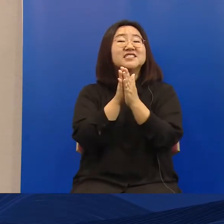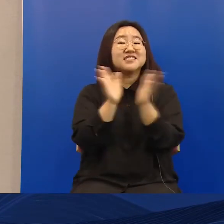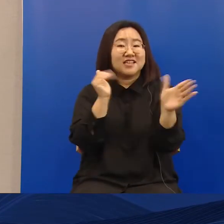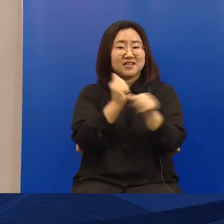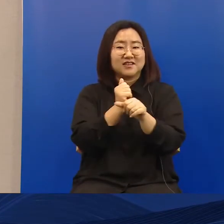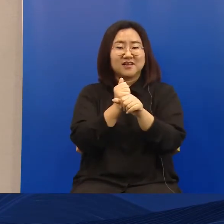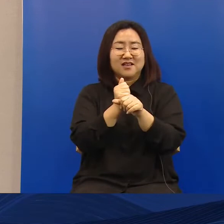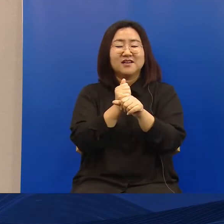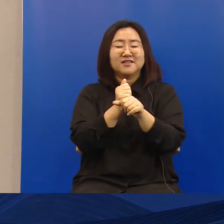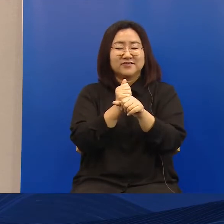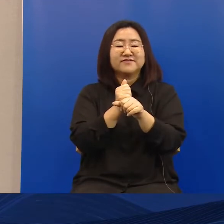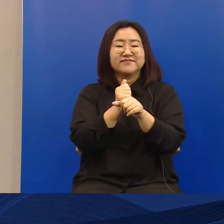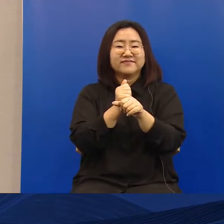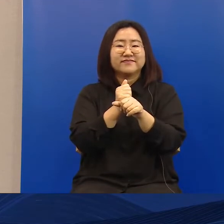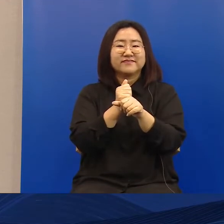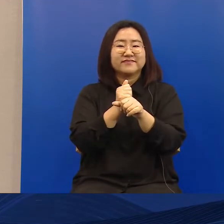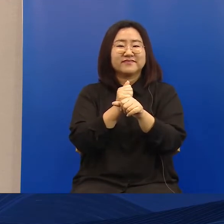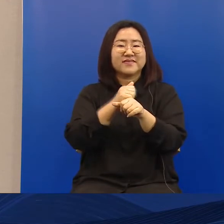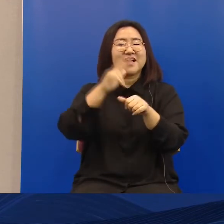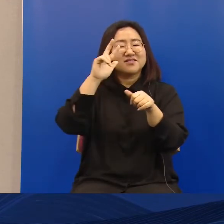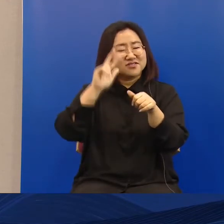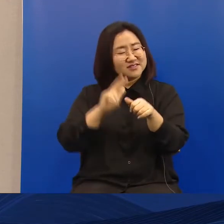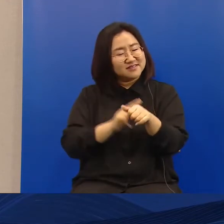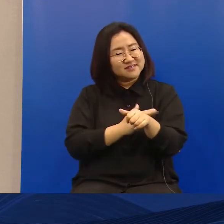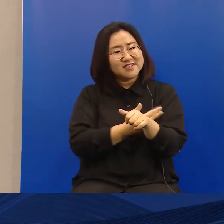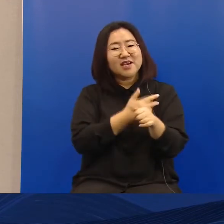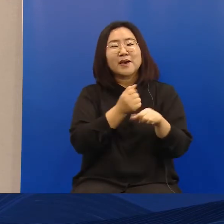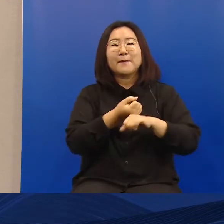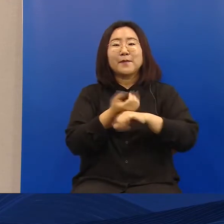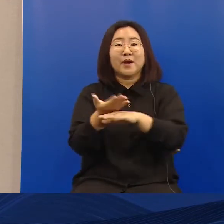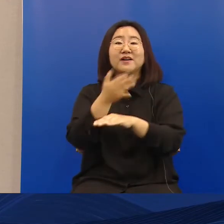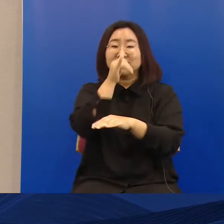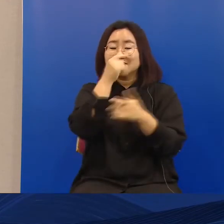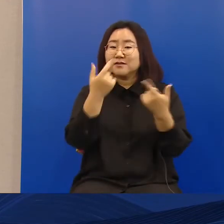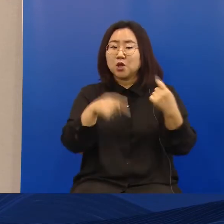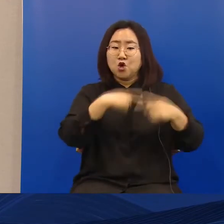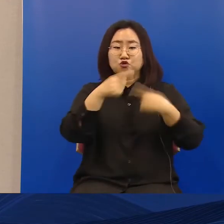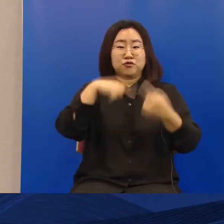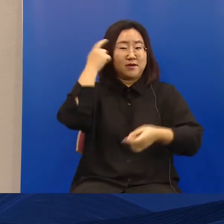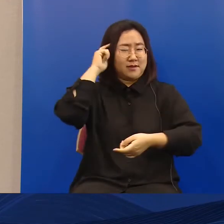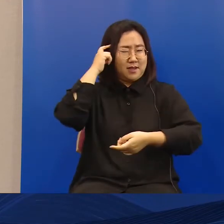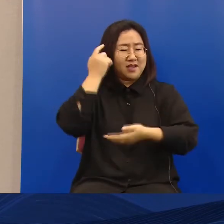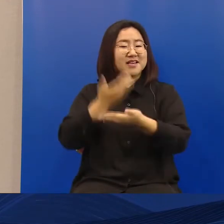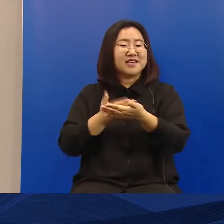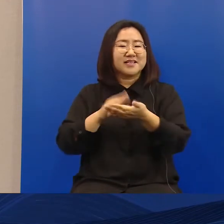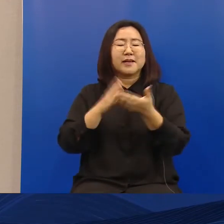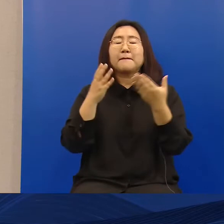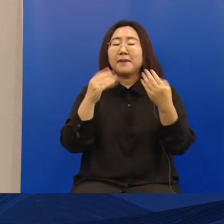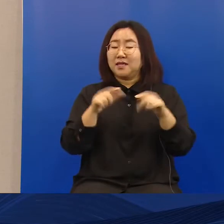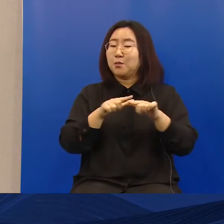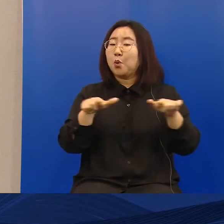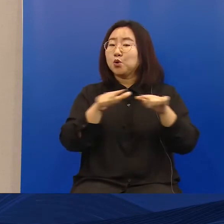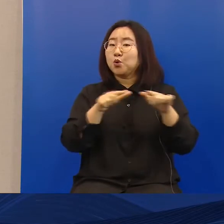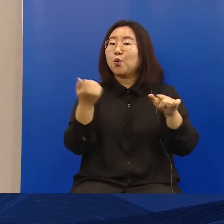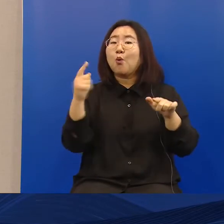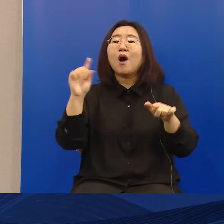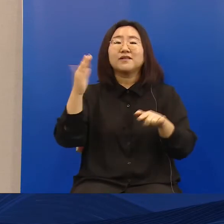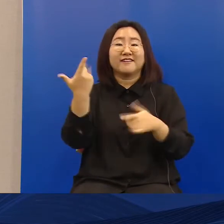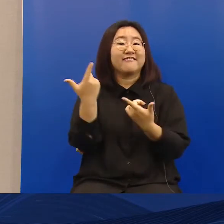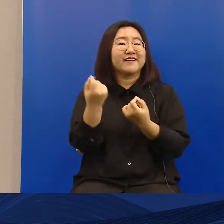시작해서 자연스럽게 퍼져 나가지 않을까 생각합니다. 그렇다면 당연히 수어에 대한 인식이 제주도에서 많이 개선될 거라고 생각을